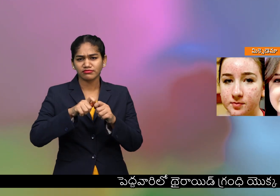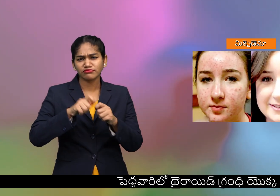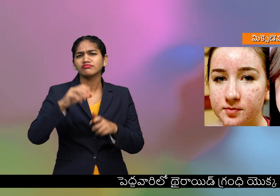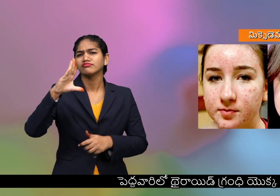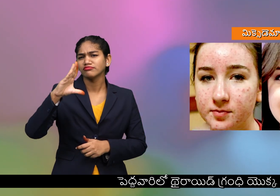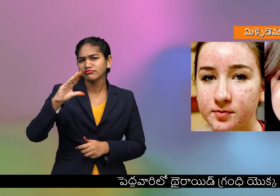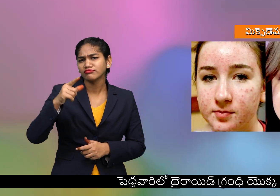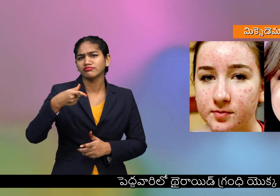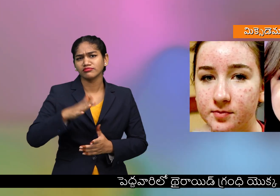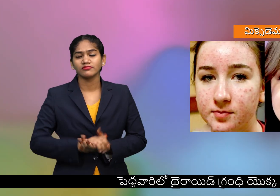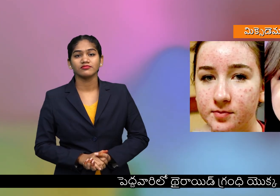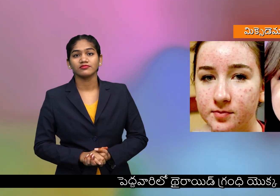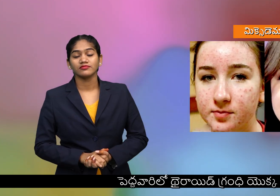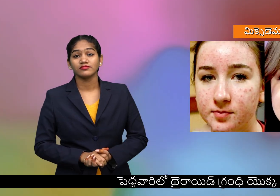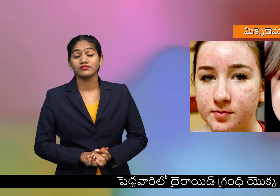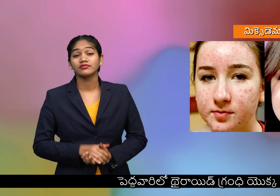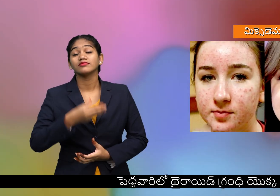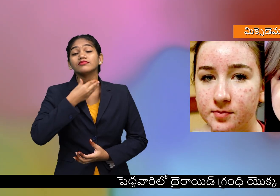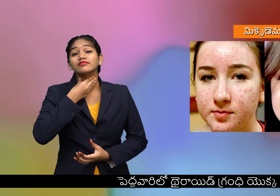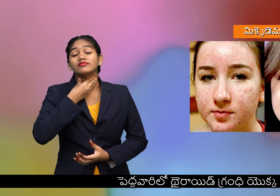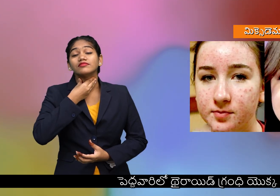పెద్దవారిలో థైరాయిడ్ గ్రంథి యొక్క